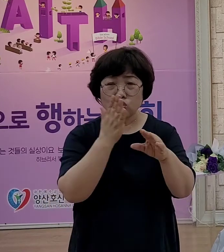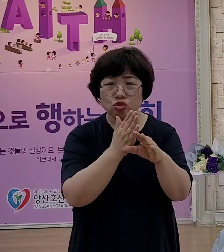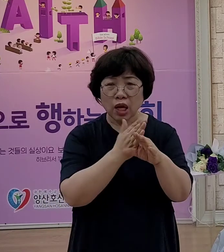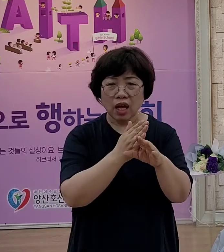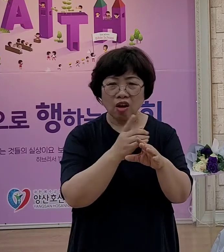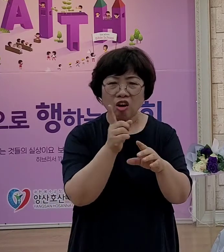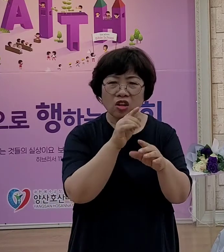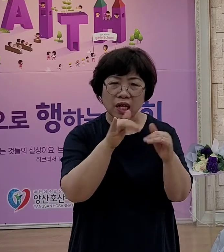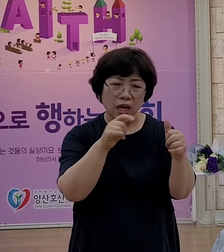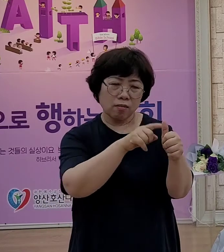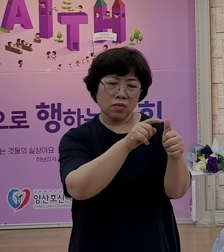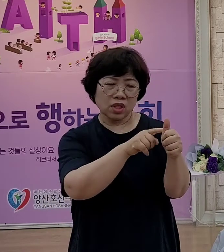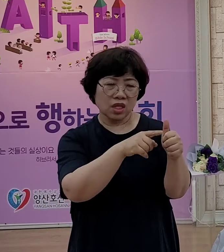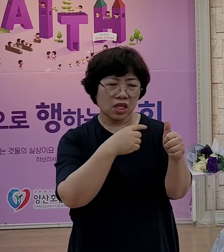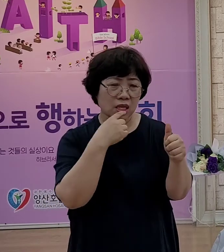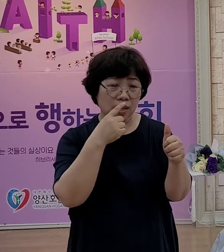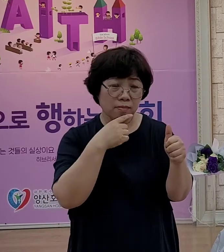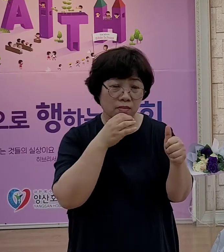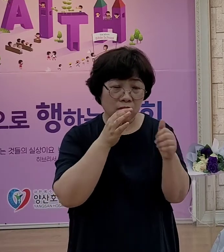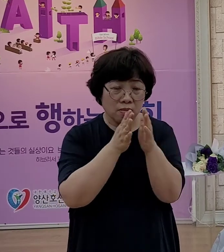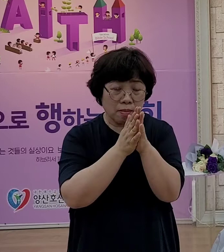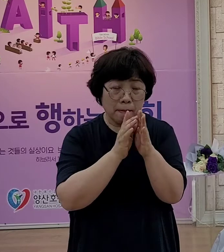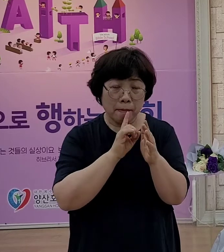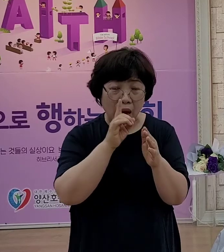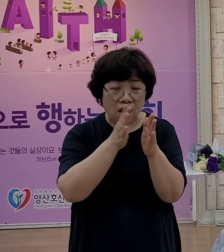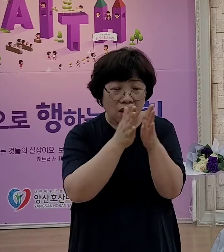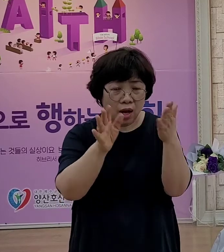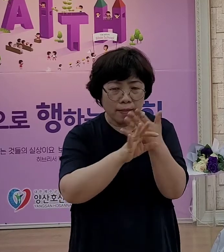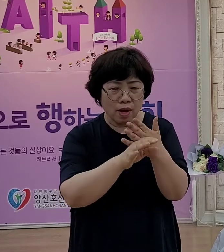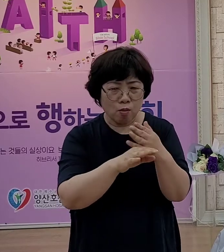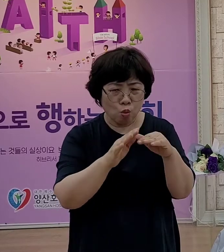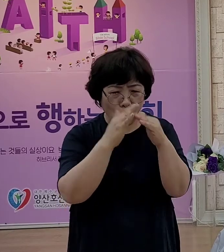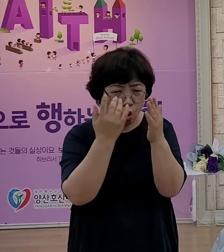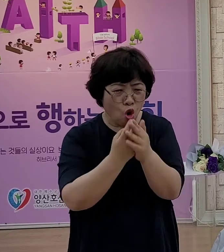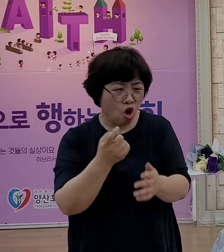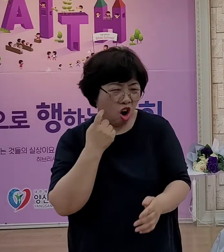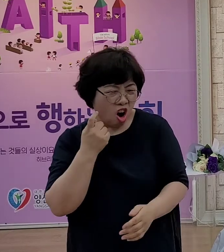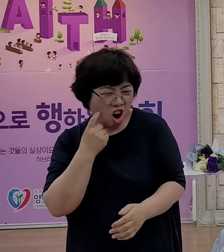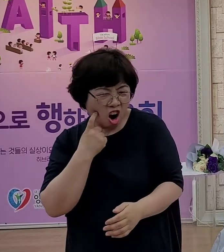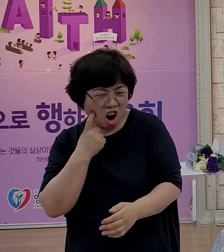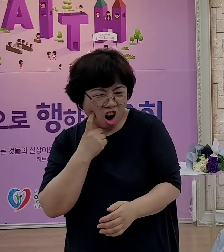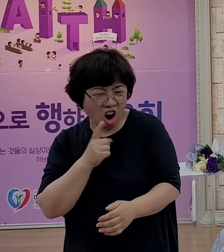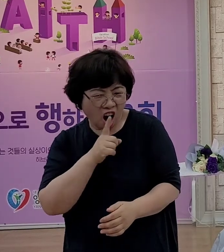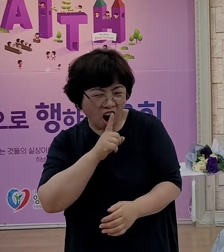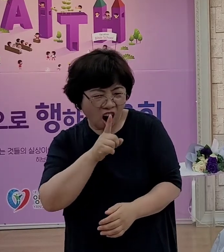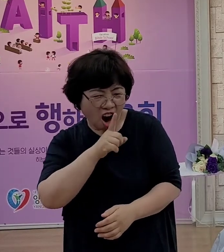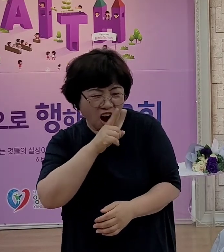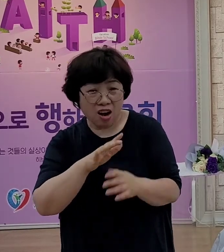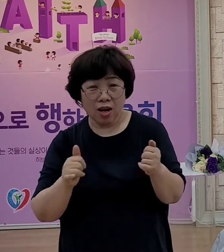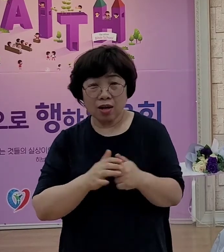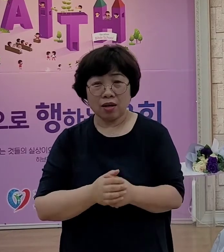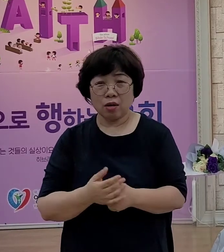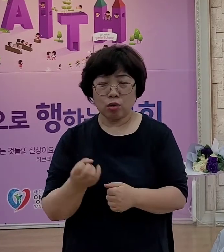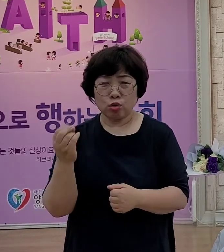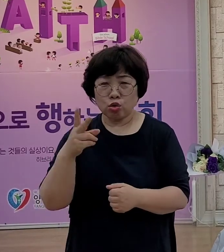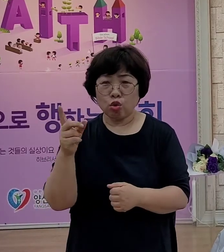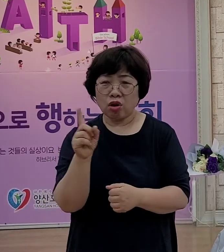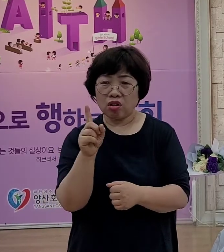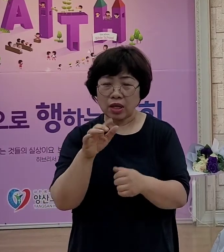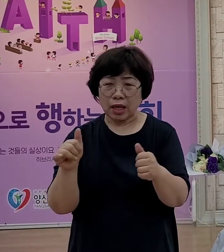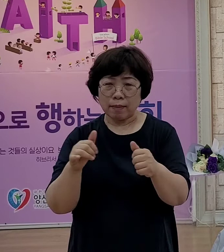말만 합니까? 입만 열면 거짓말만. 어떤 사람은 왜 말만 하면 관계가